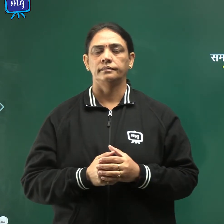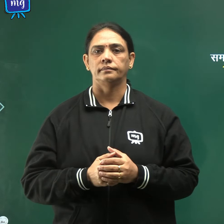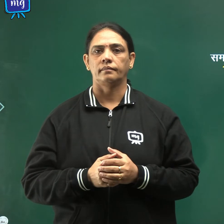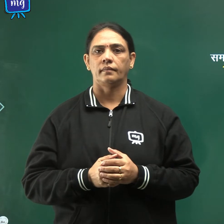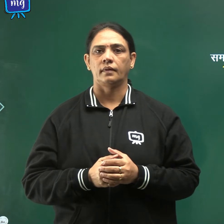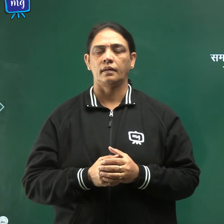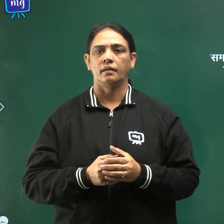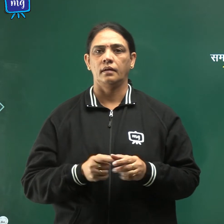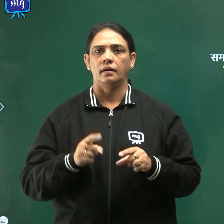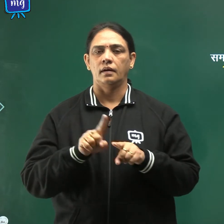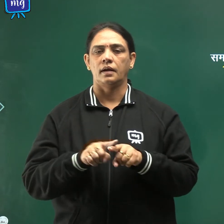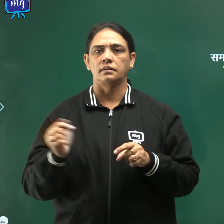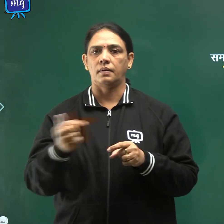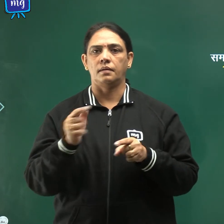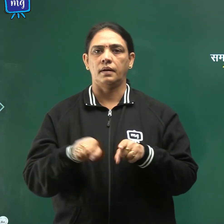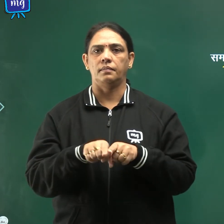समांतर माध्य एक्स बार बराबर